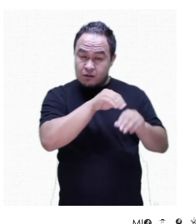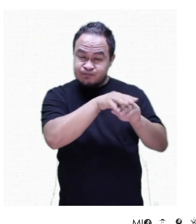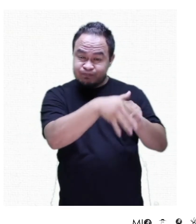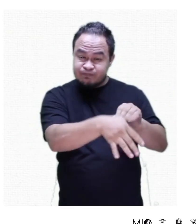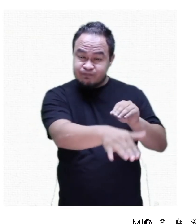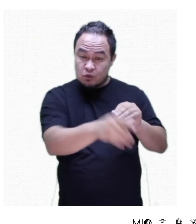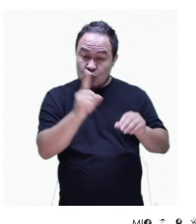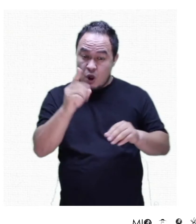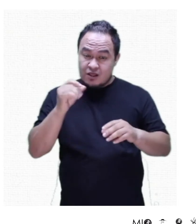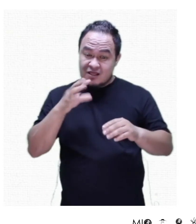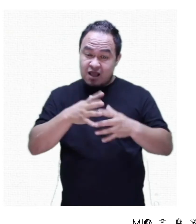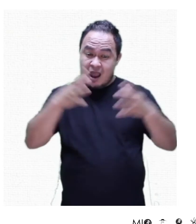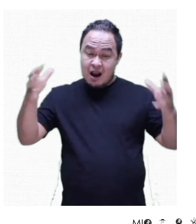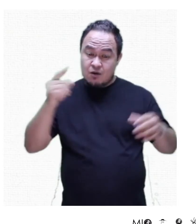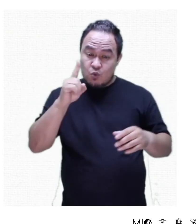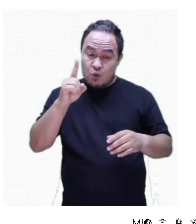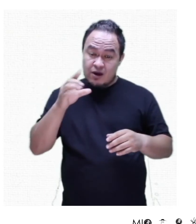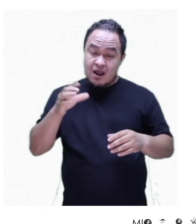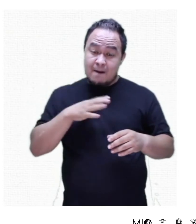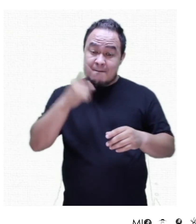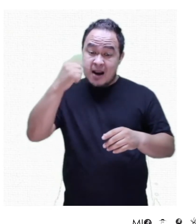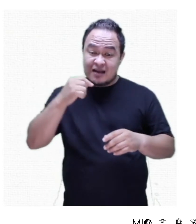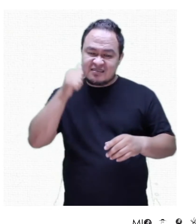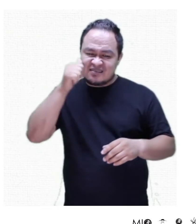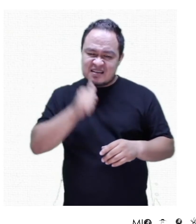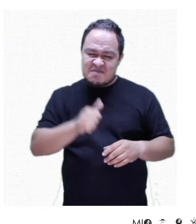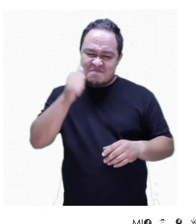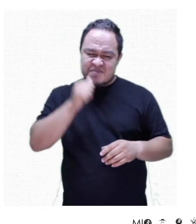tal vez esté extinto para siempre.